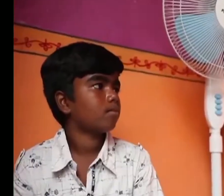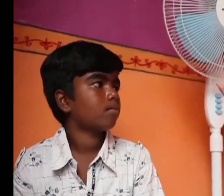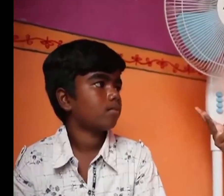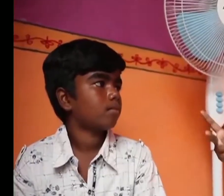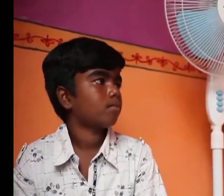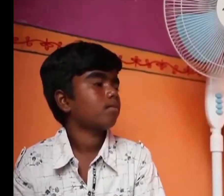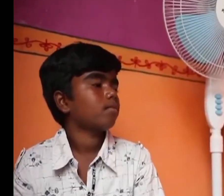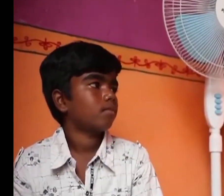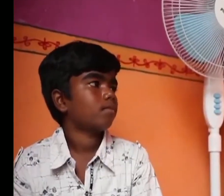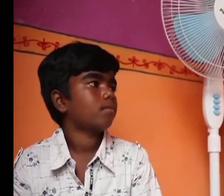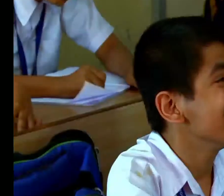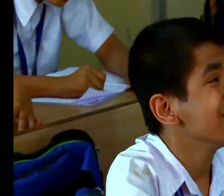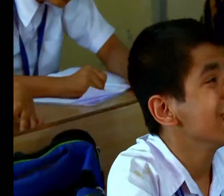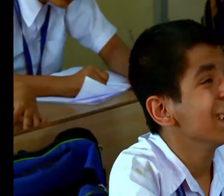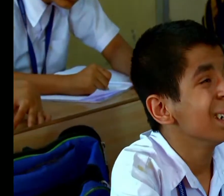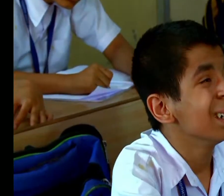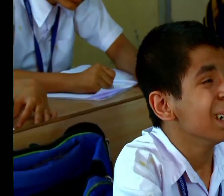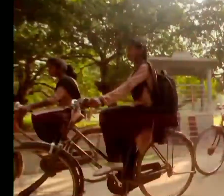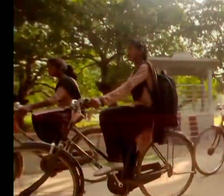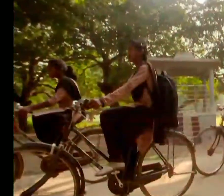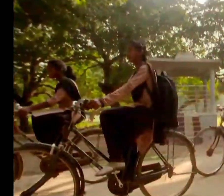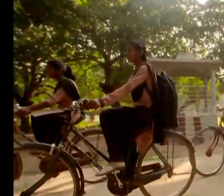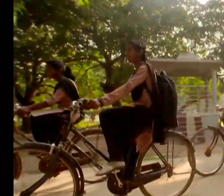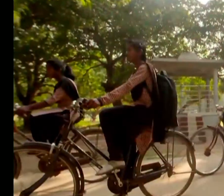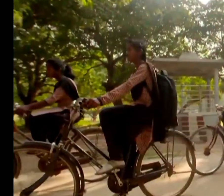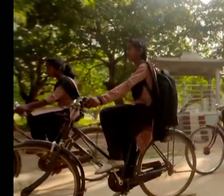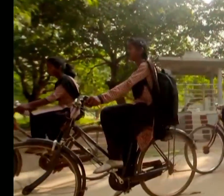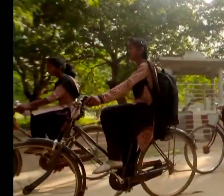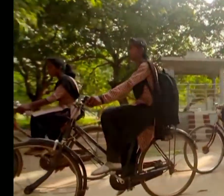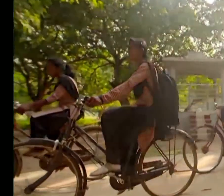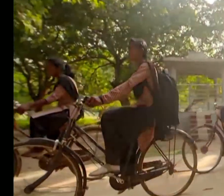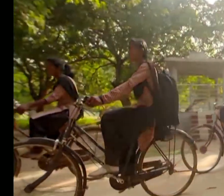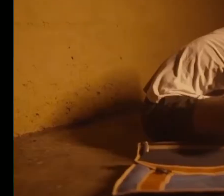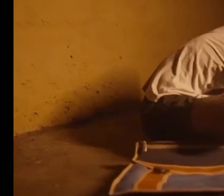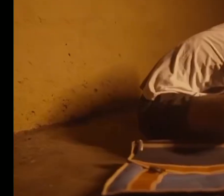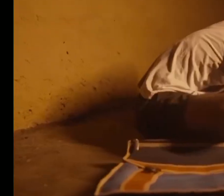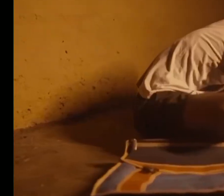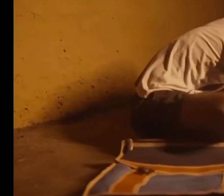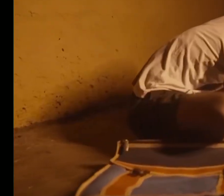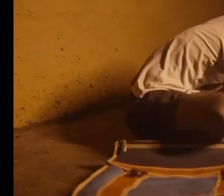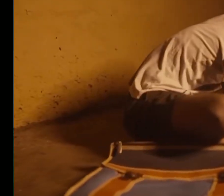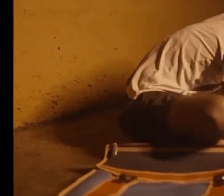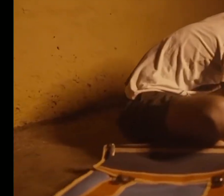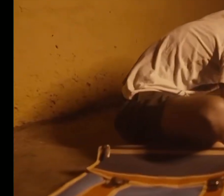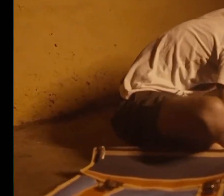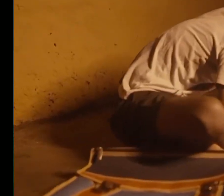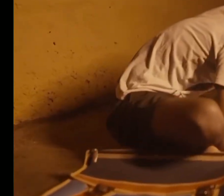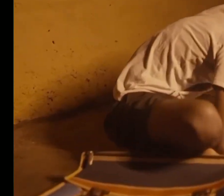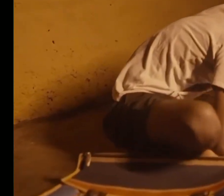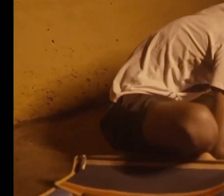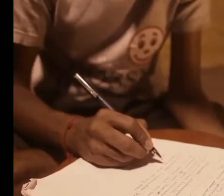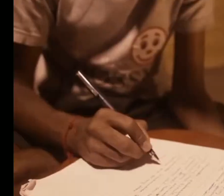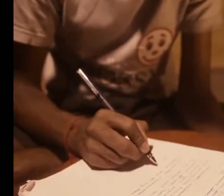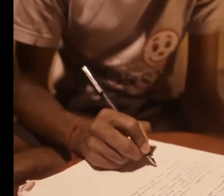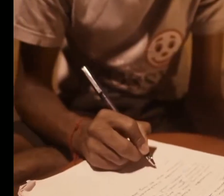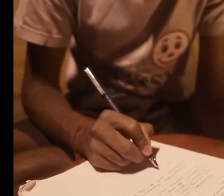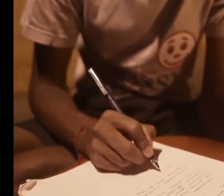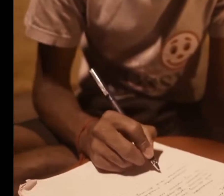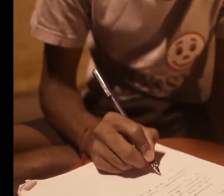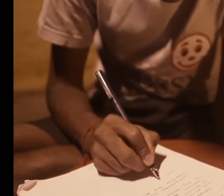अपना रास्ता स्वयं चुने जीवन ये प्रकाशित करने राहों को